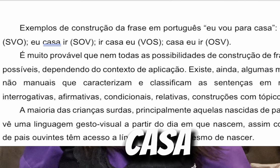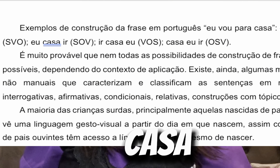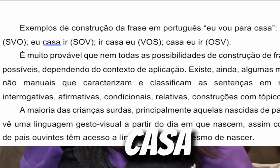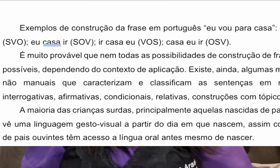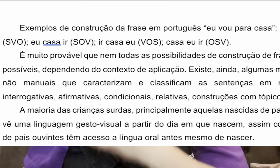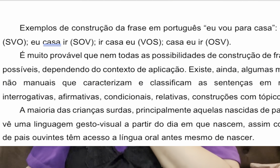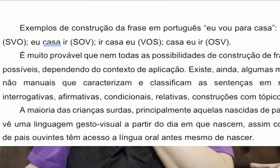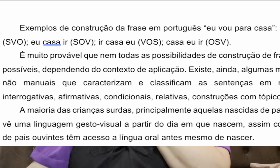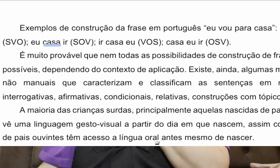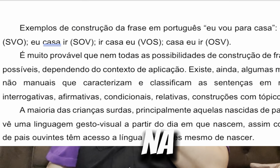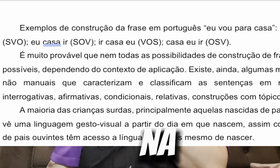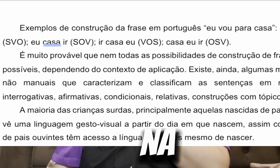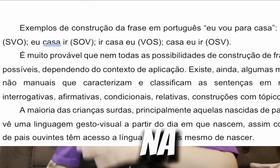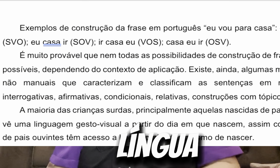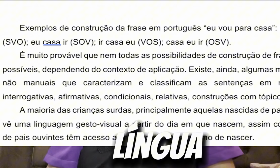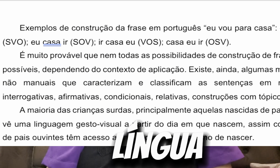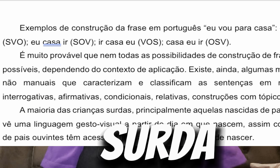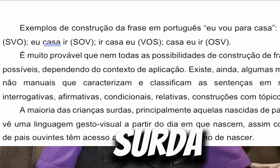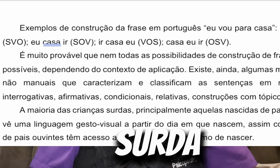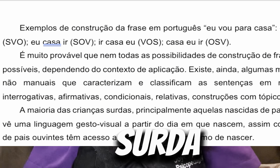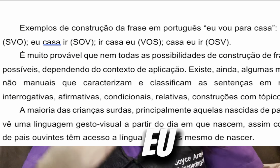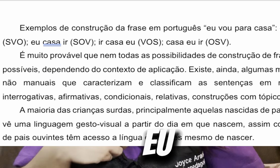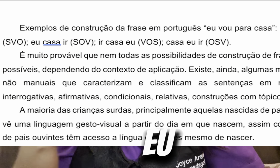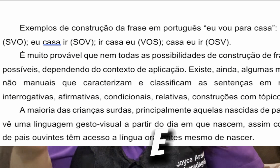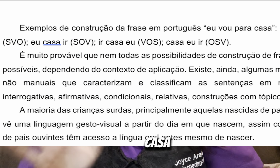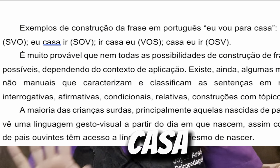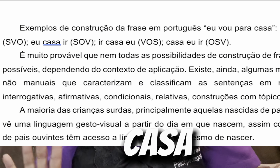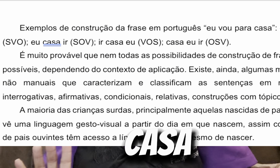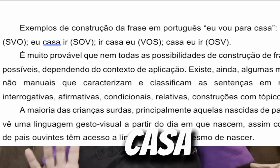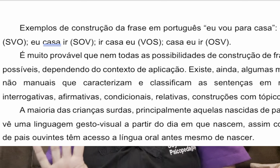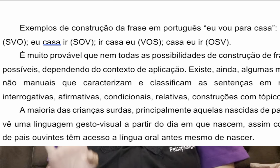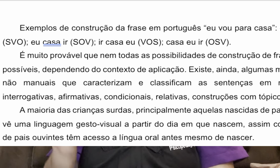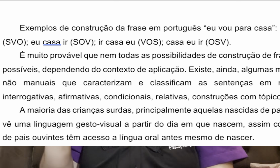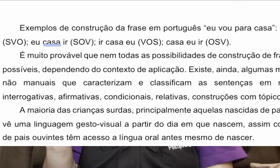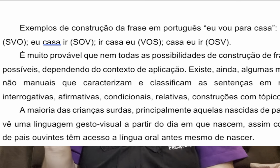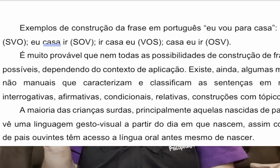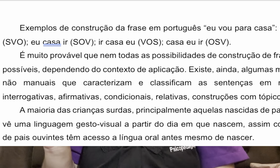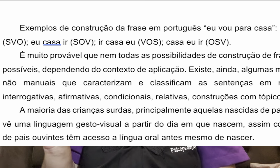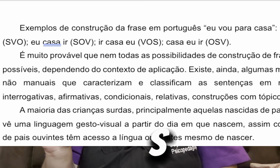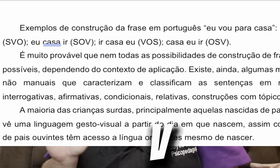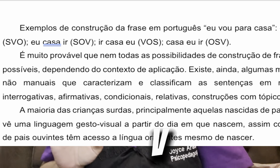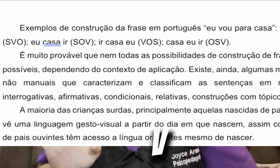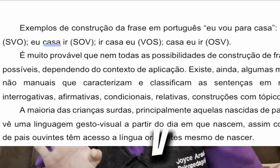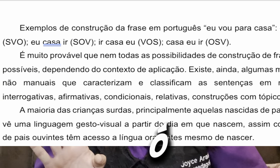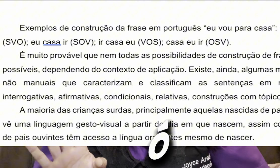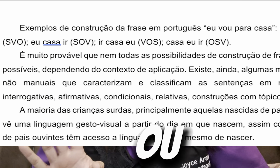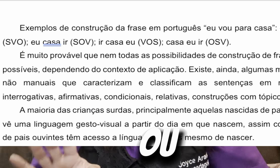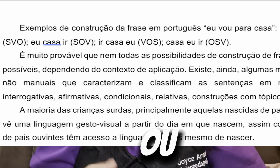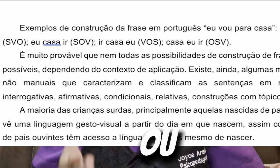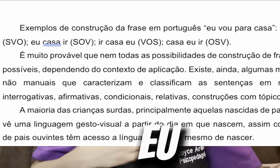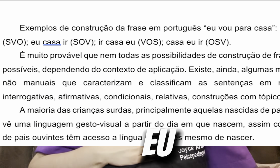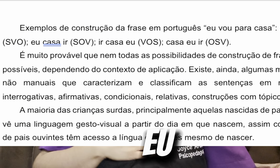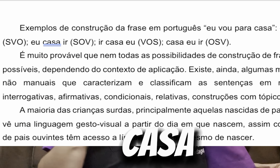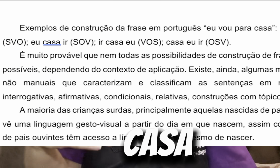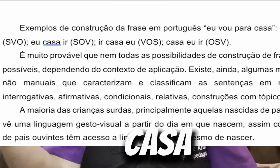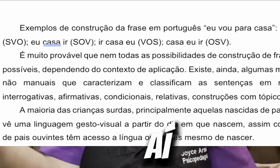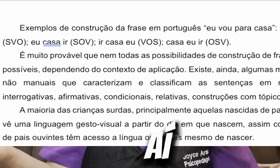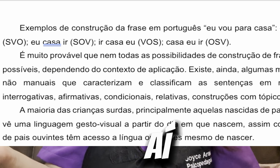casa. Na língua surda, eu ir casa. SVO. Ou eu casaí.